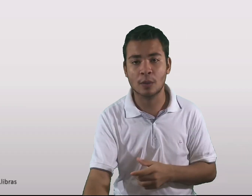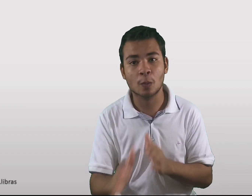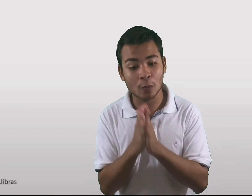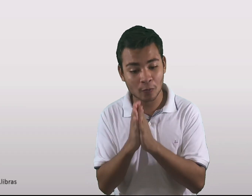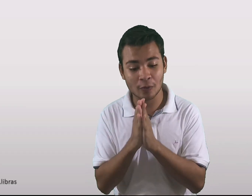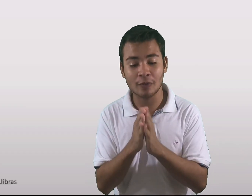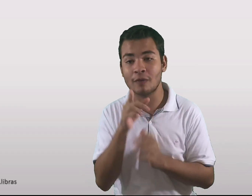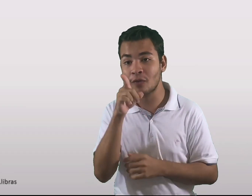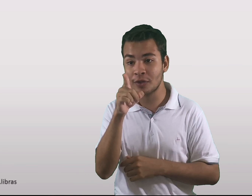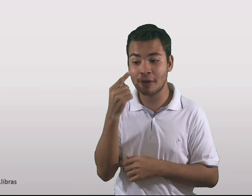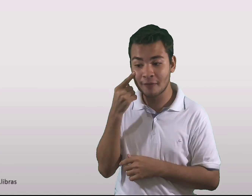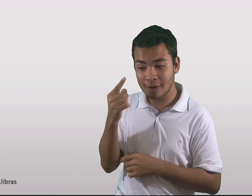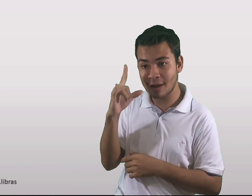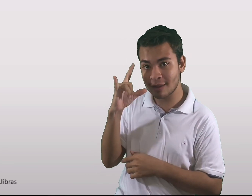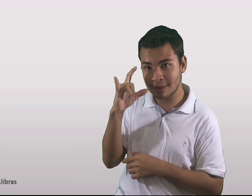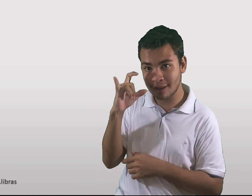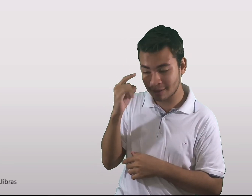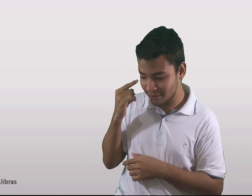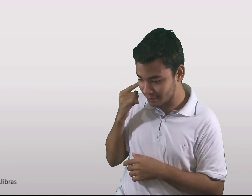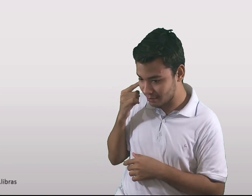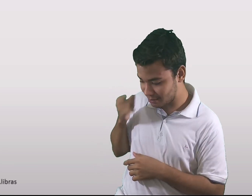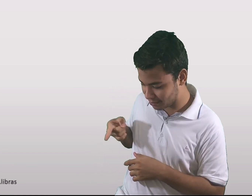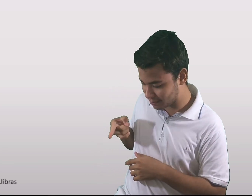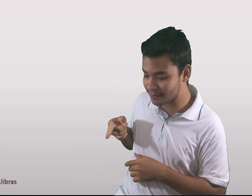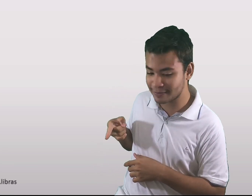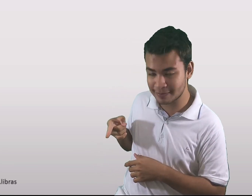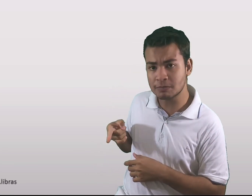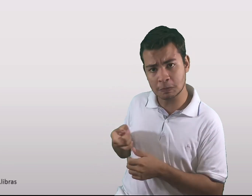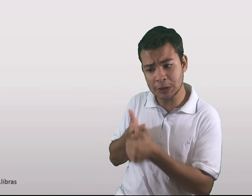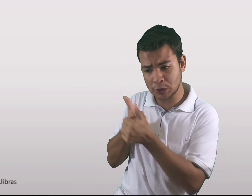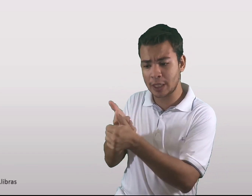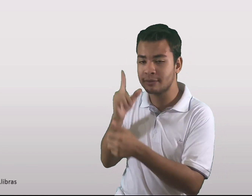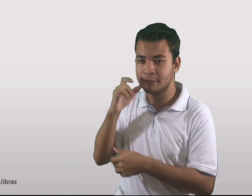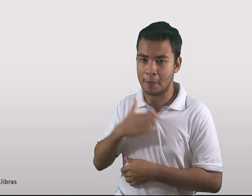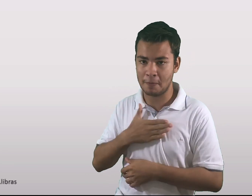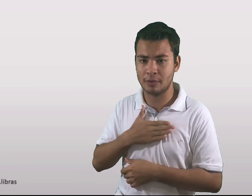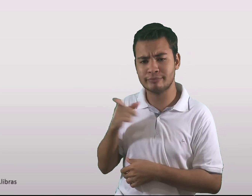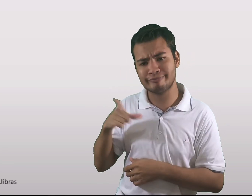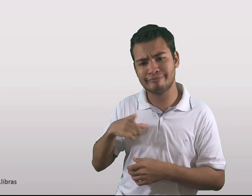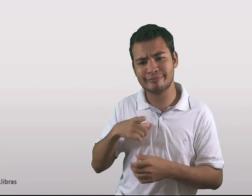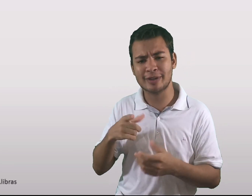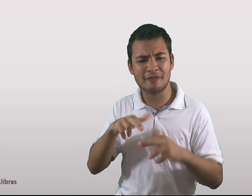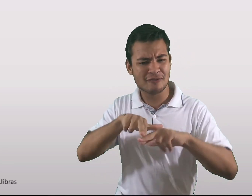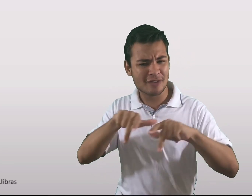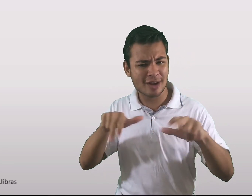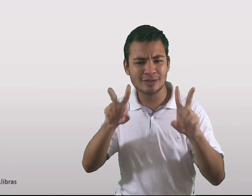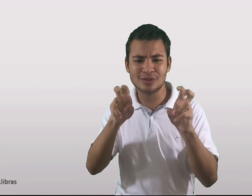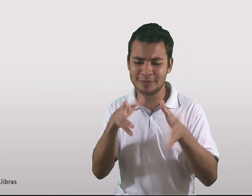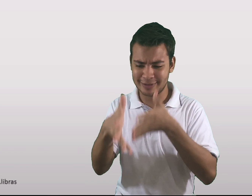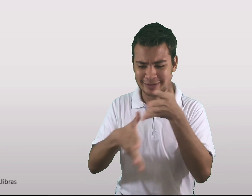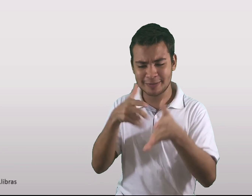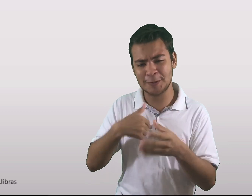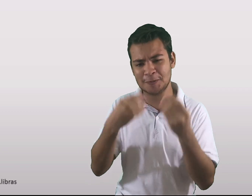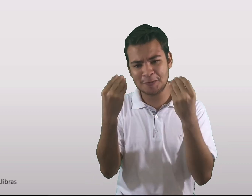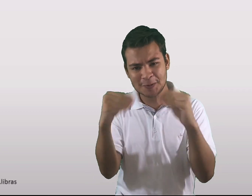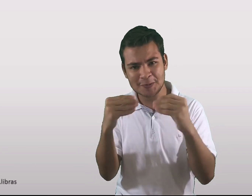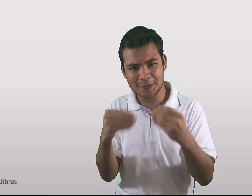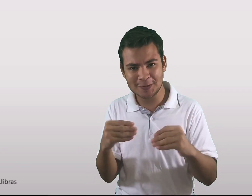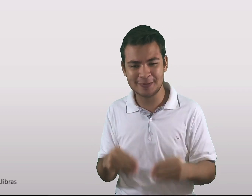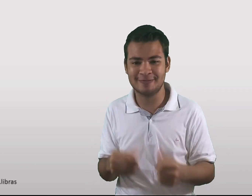ativar o sininho e você também pode seguir o meu Instagram. Então, lá tem várias coisas